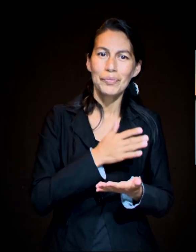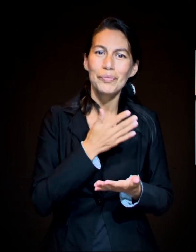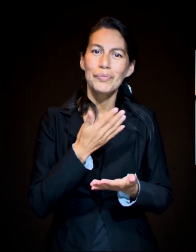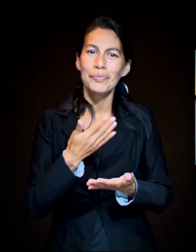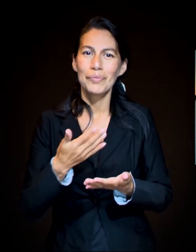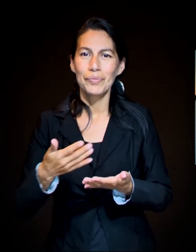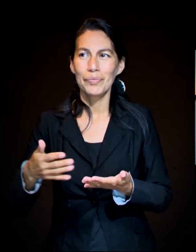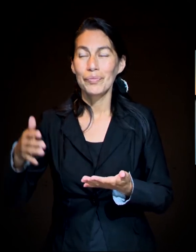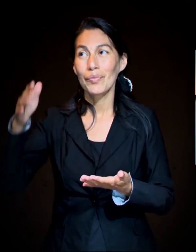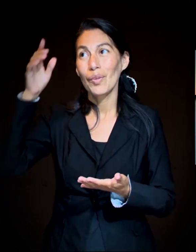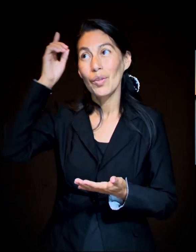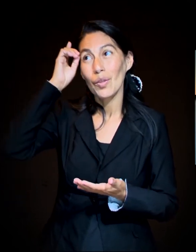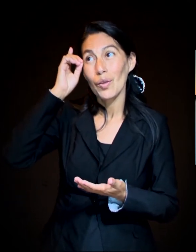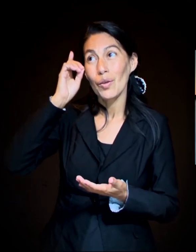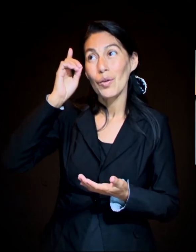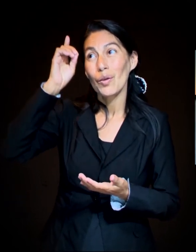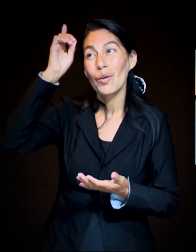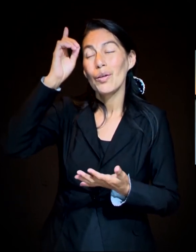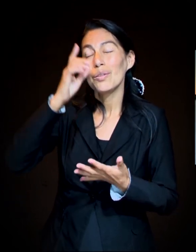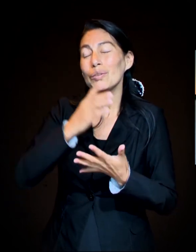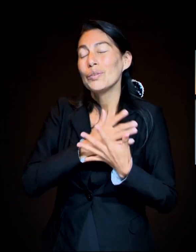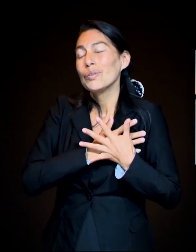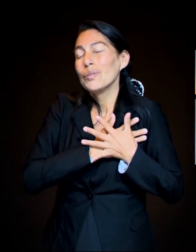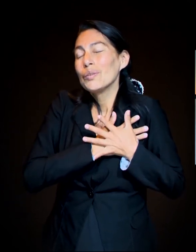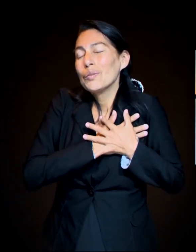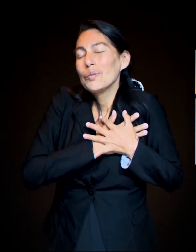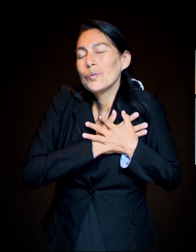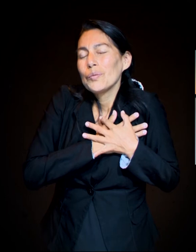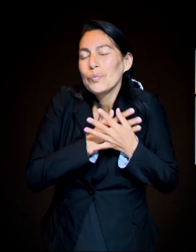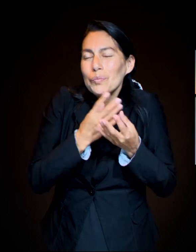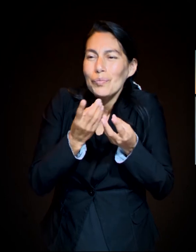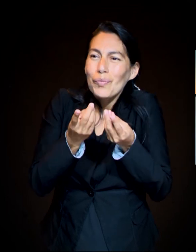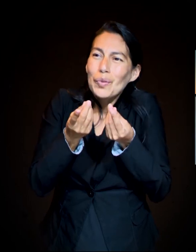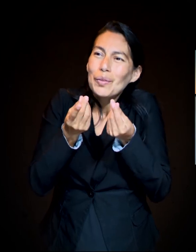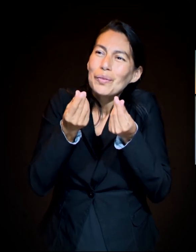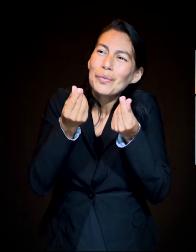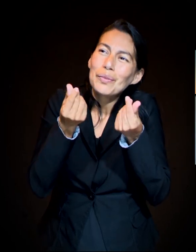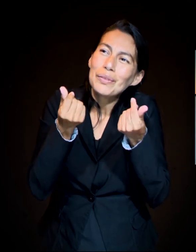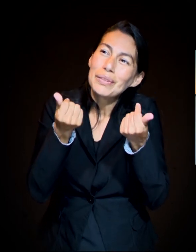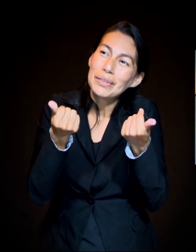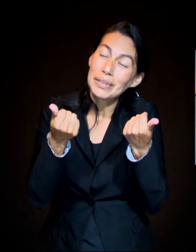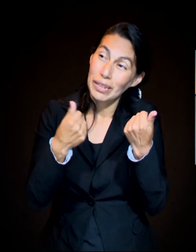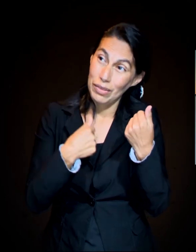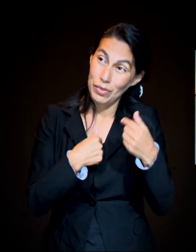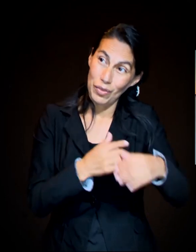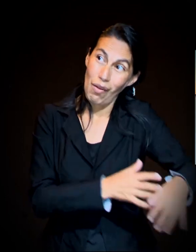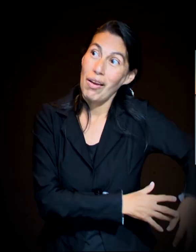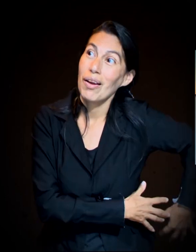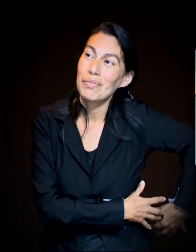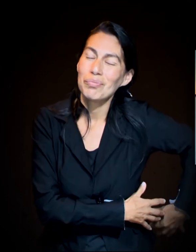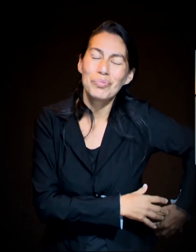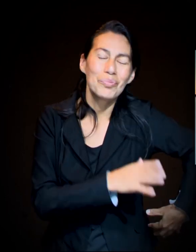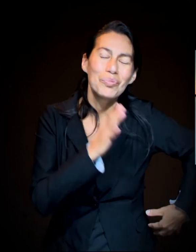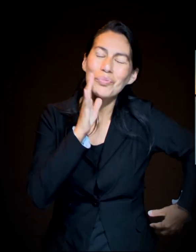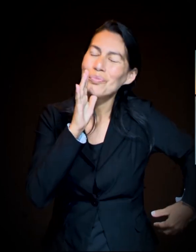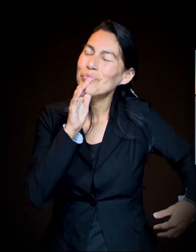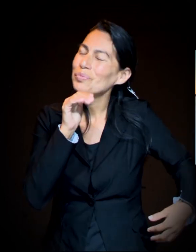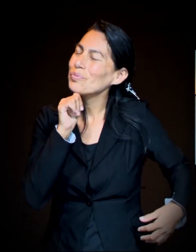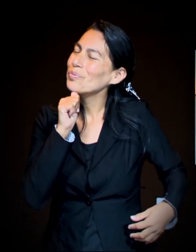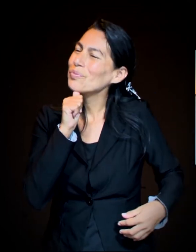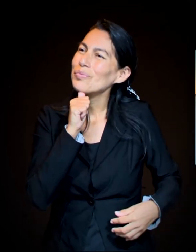Dios, es tan dulce tu amor que no lo puedo